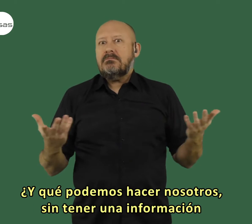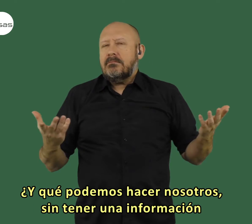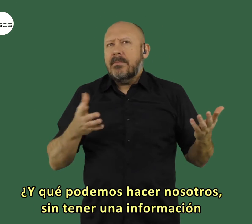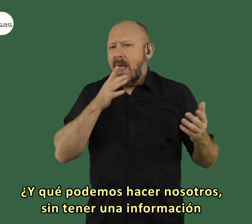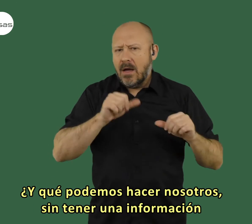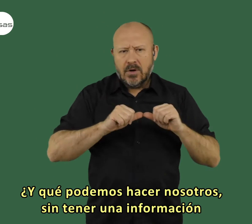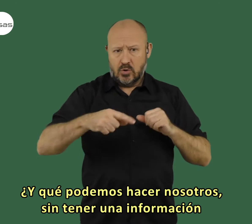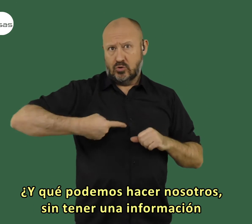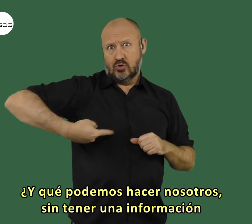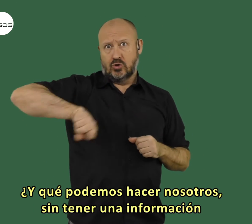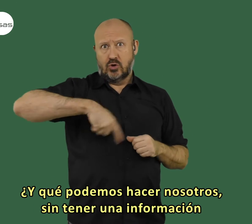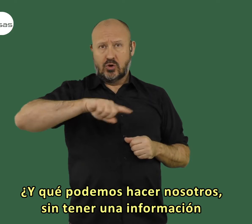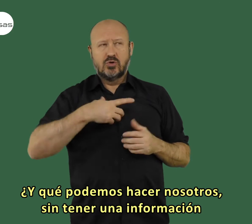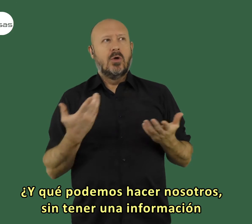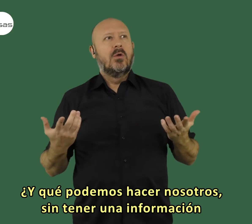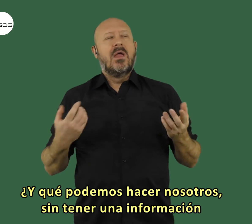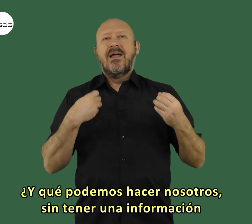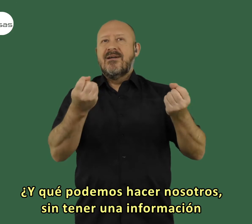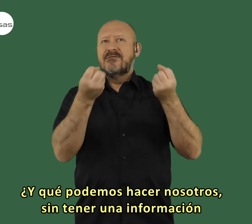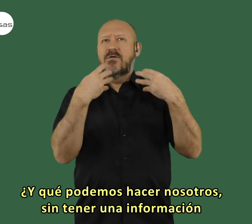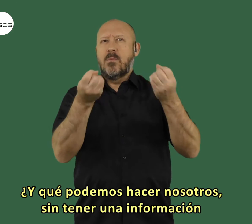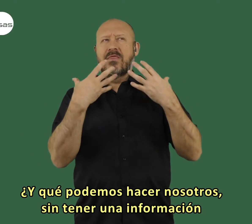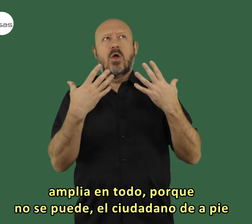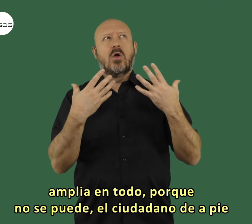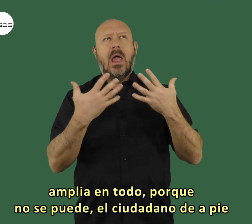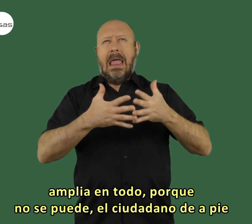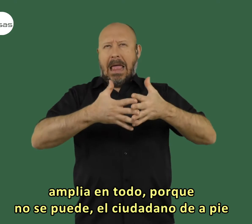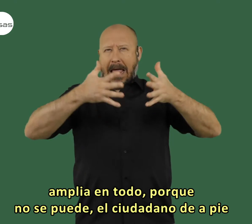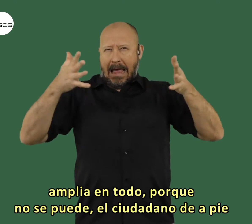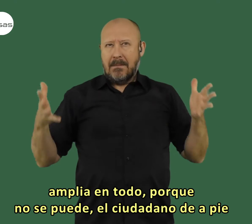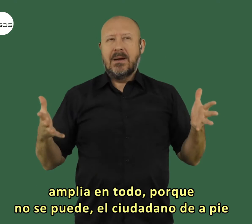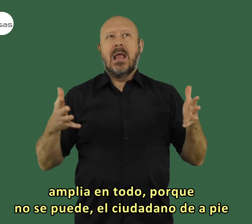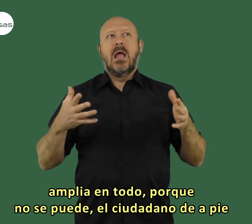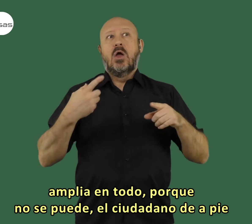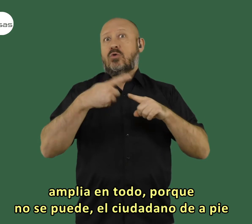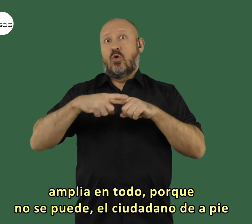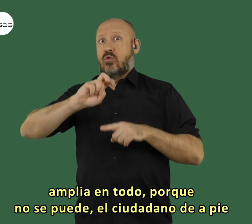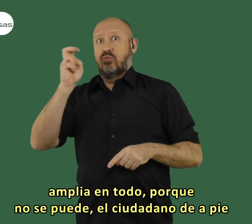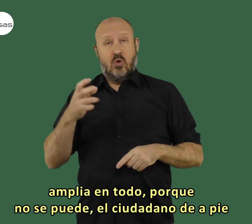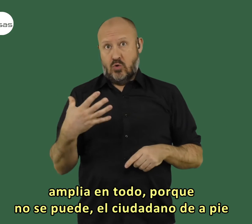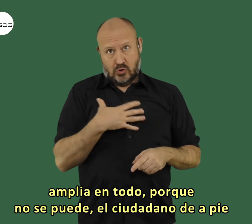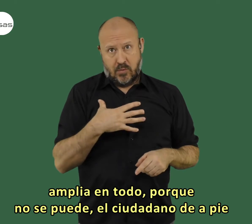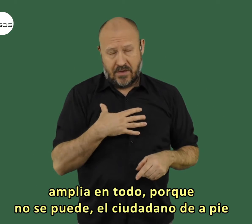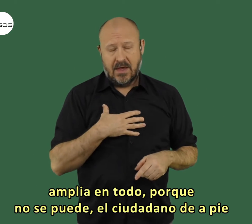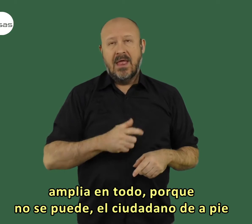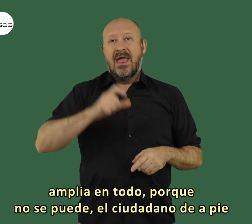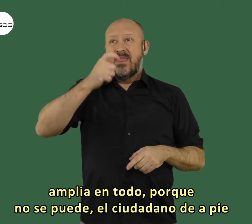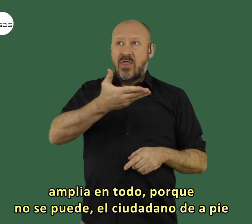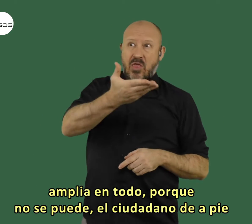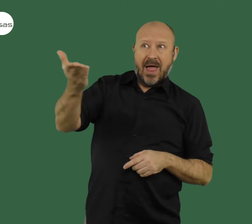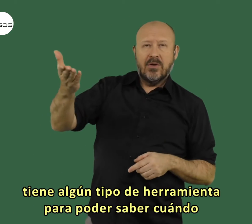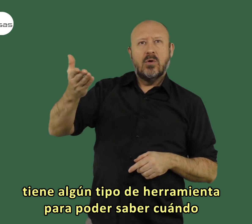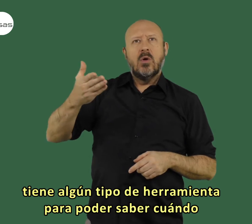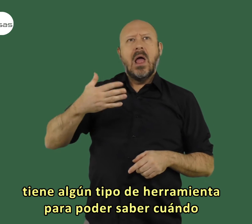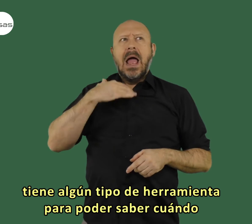¿Y qué podemos hacer nosotros sin tener una información amplia en todo? Porque no se puede. El ciudadano